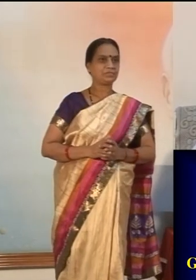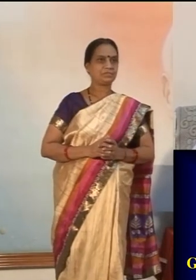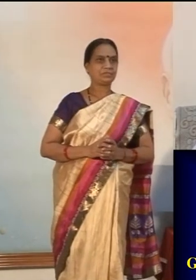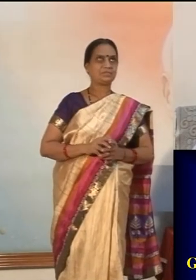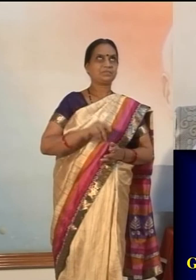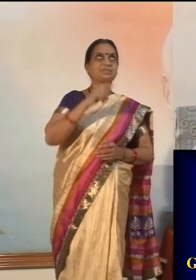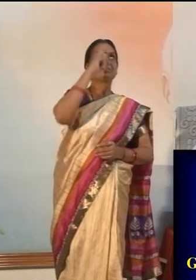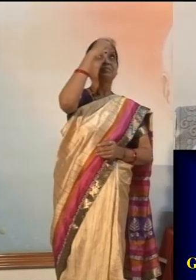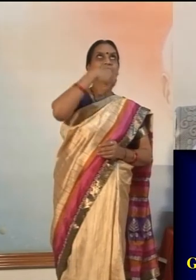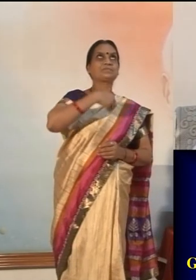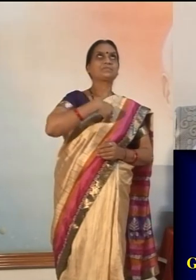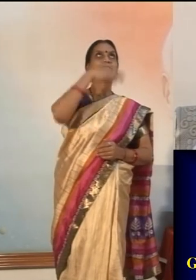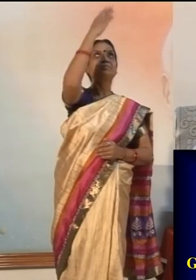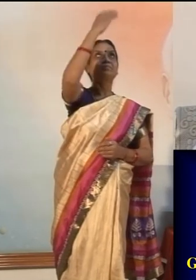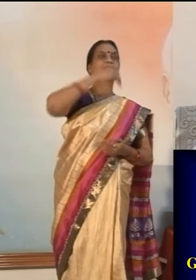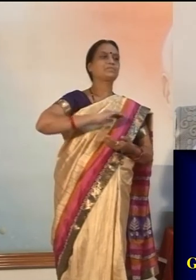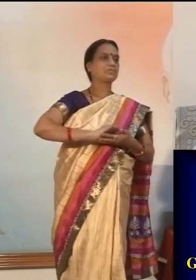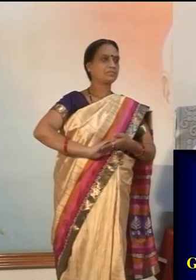अपना दोस्त बनाकर